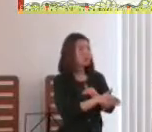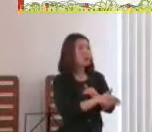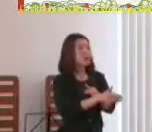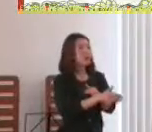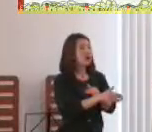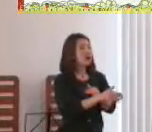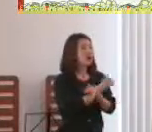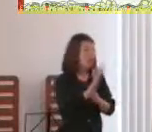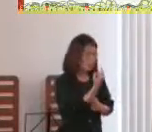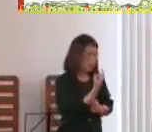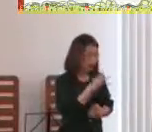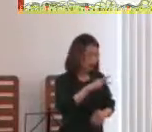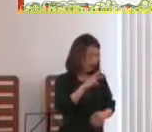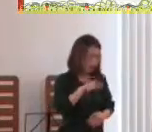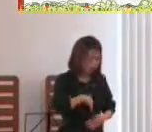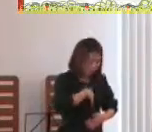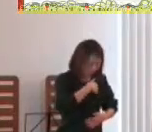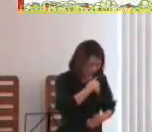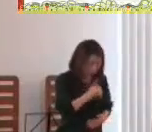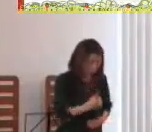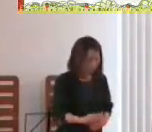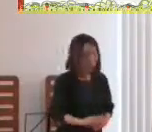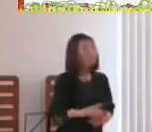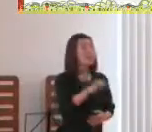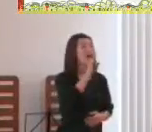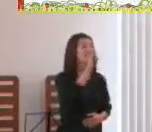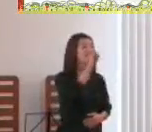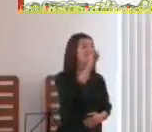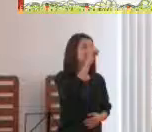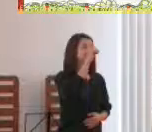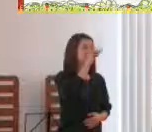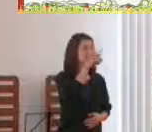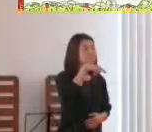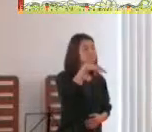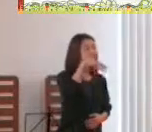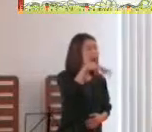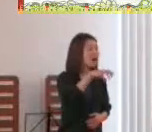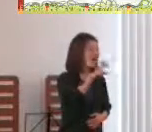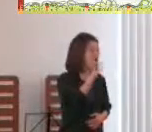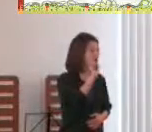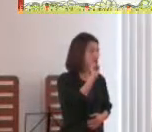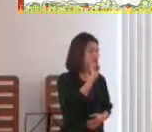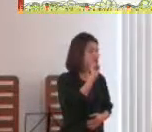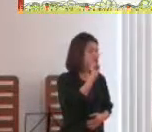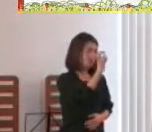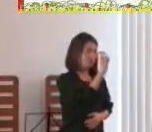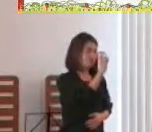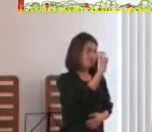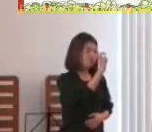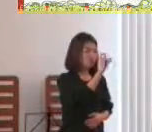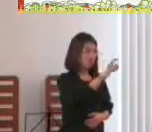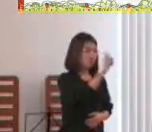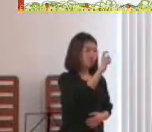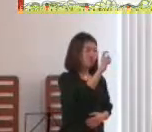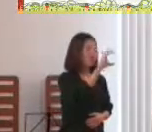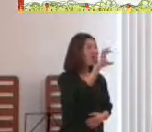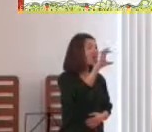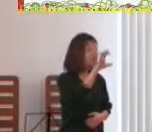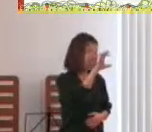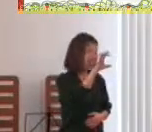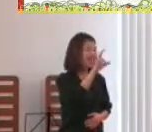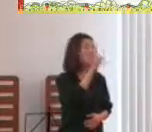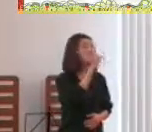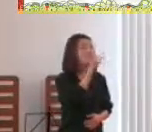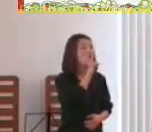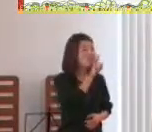ごもって男の子を産むその名はインマヌエルと呼ばれる、その名は神の我々と共におられるという意味であると。やがて男の